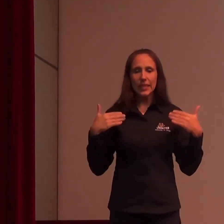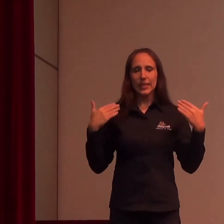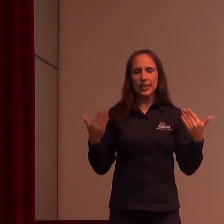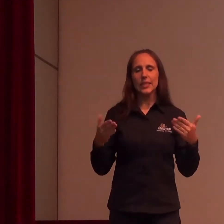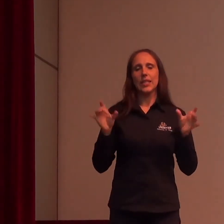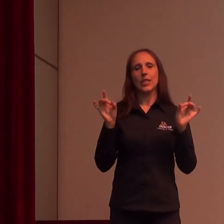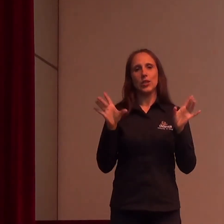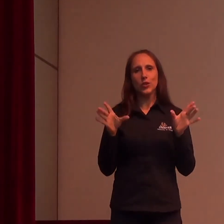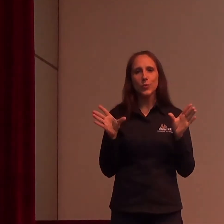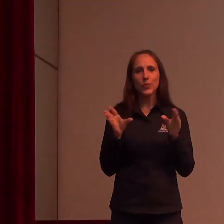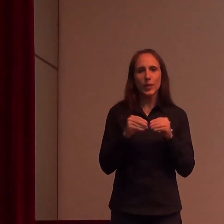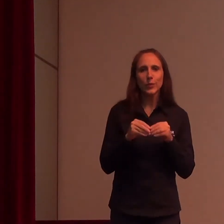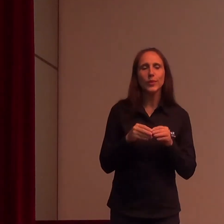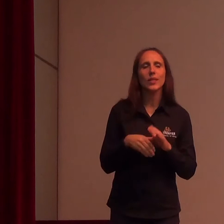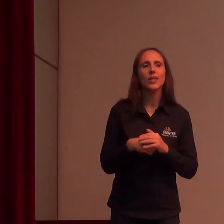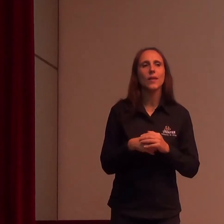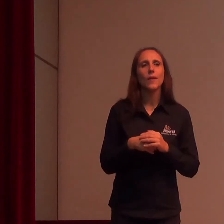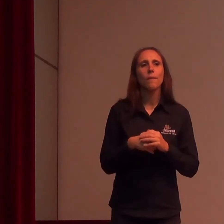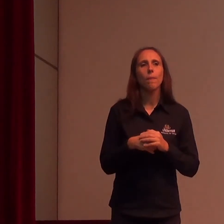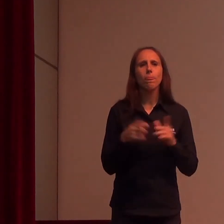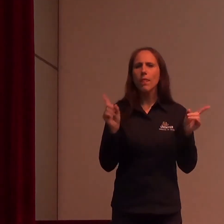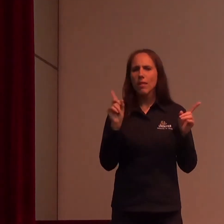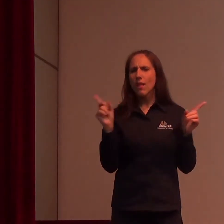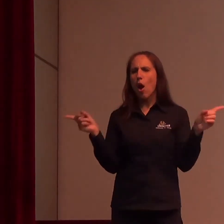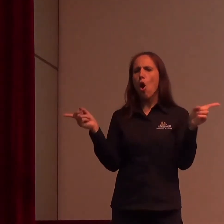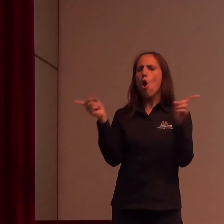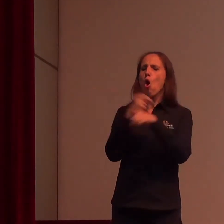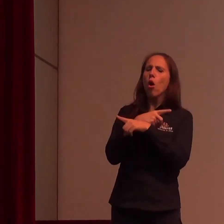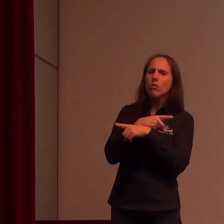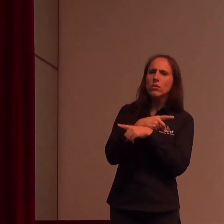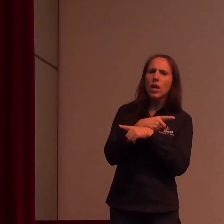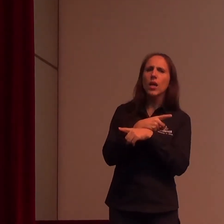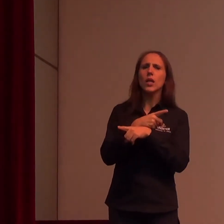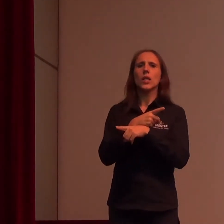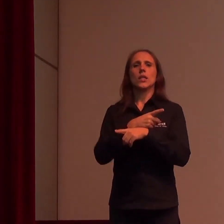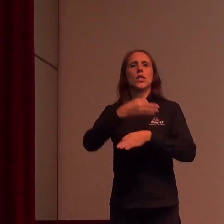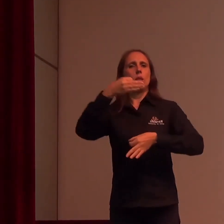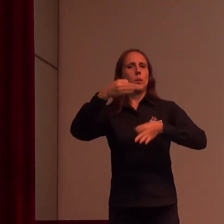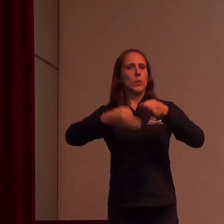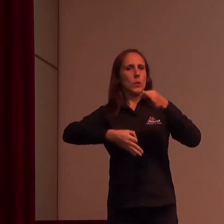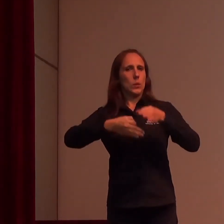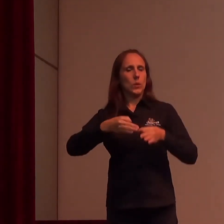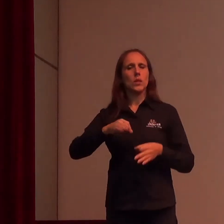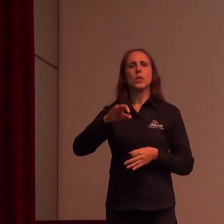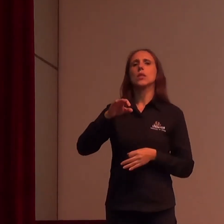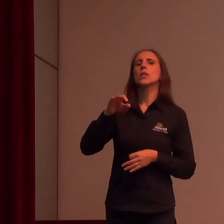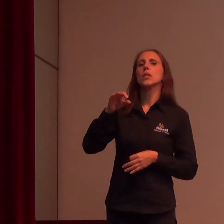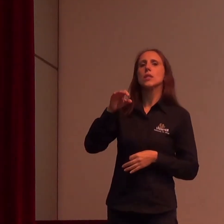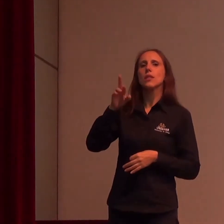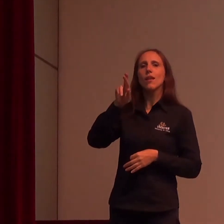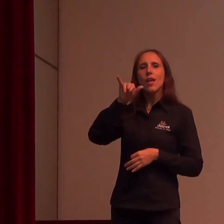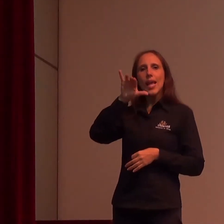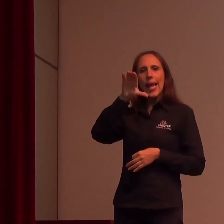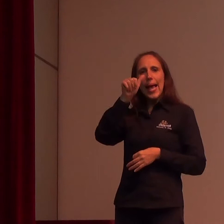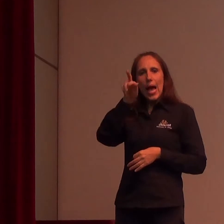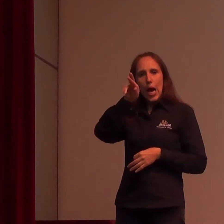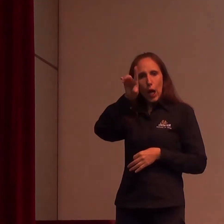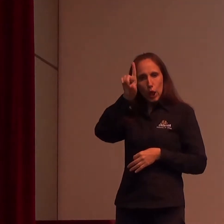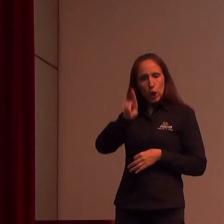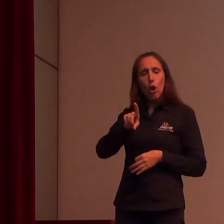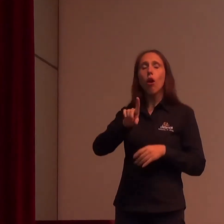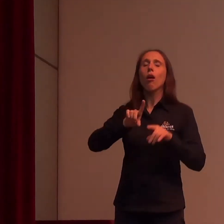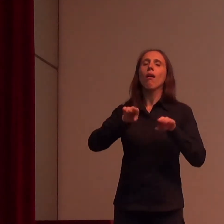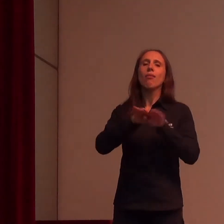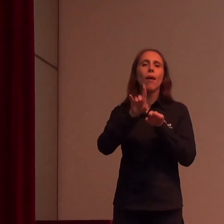aqui. Não sei, não vou dizer contrariando o doutor Ricardo Cadeu e nem o Diniz. O Diniz está aqui ainda, né? Mas eu